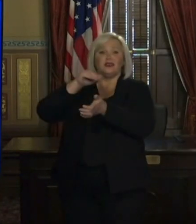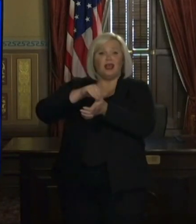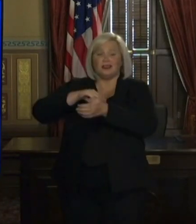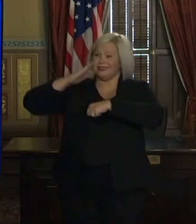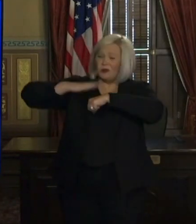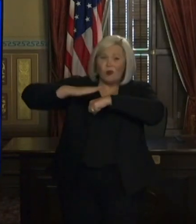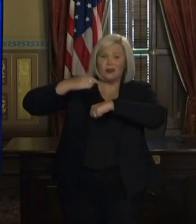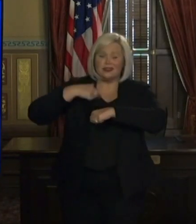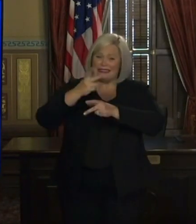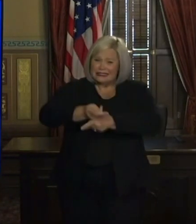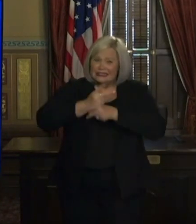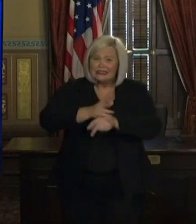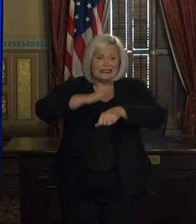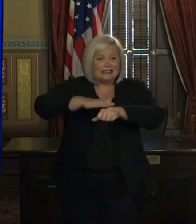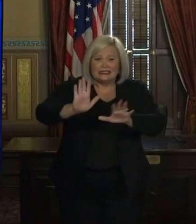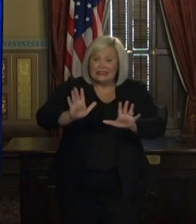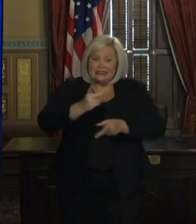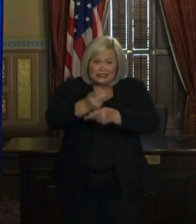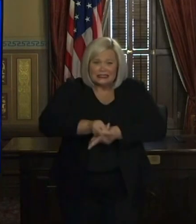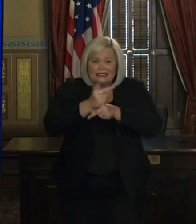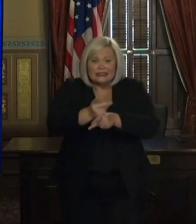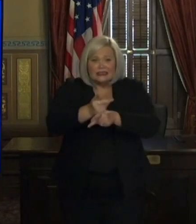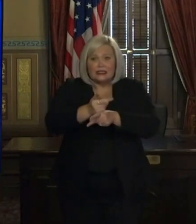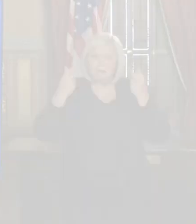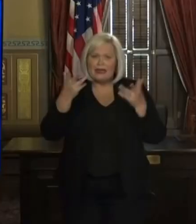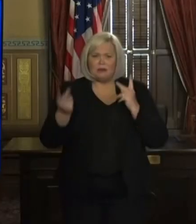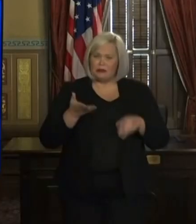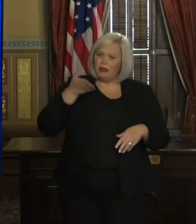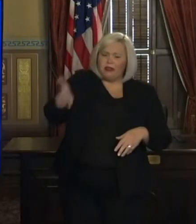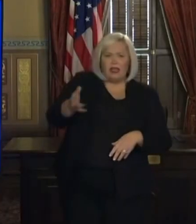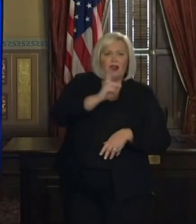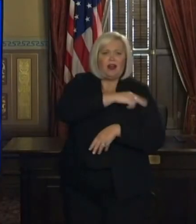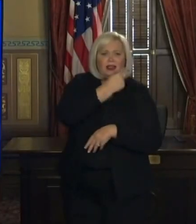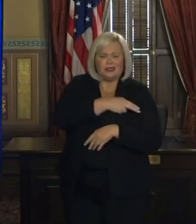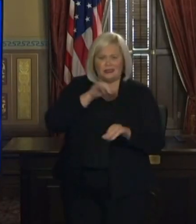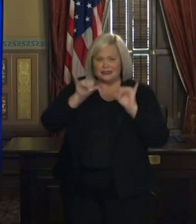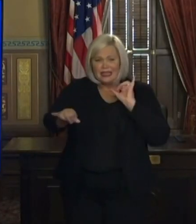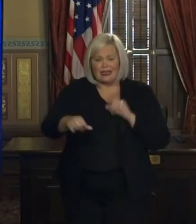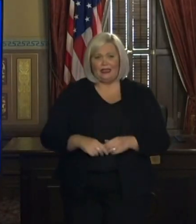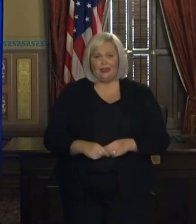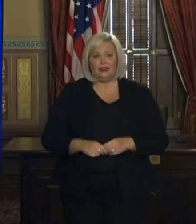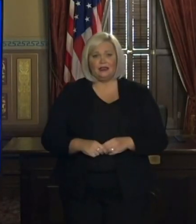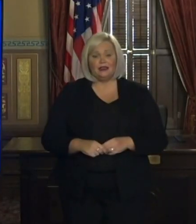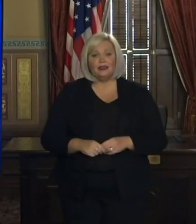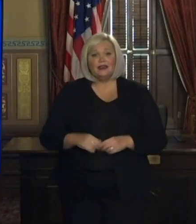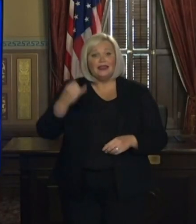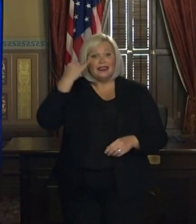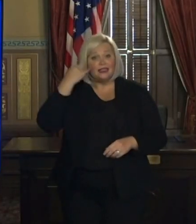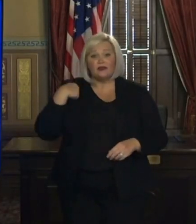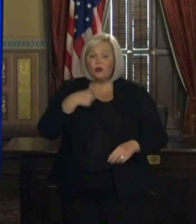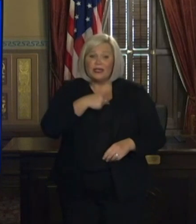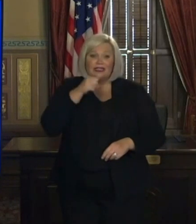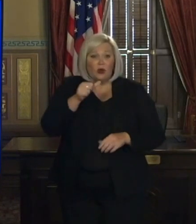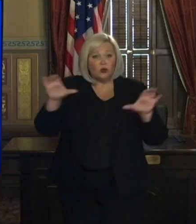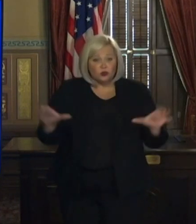7 நாட்களில் மட்டும் பாதிக்கப்பட்டோரில் 10% பேர் உயிரிழந்த நிலையில் கரோனாவிற்கு எதிராக அனைவரும் ஒன்றிணைந்து செயல்பட்டால்